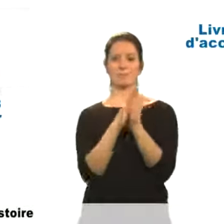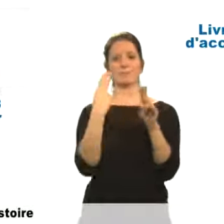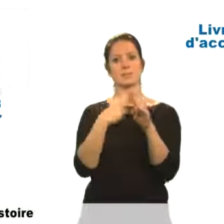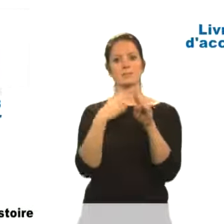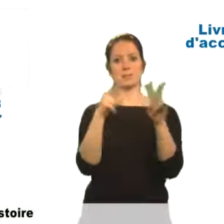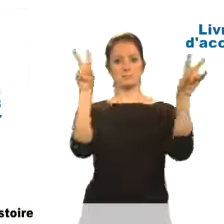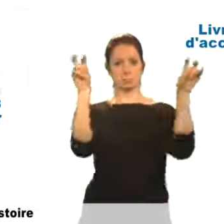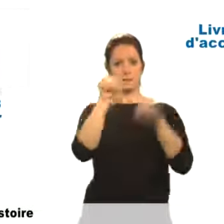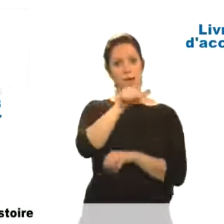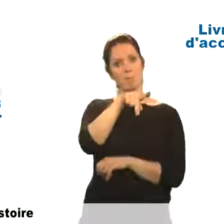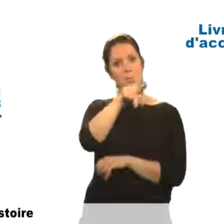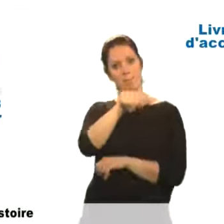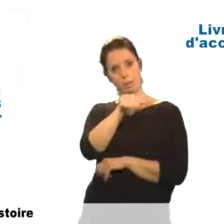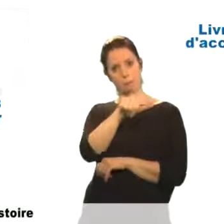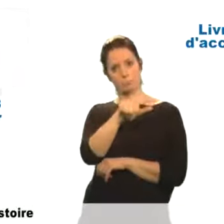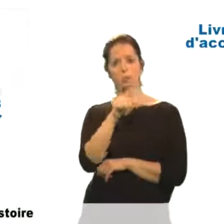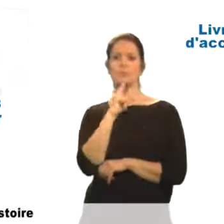ans de sollicitude est édité.